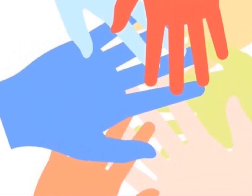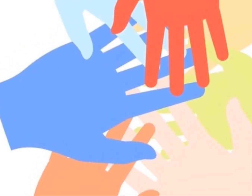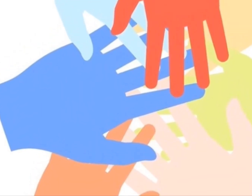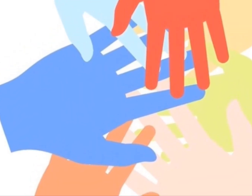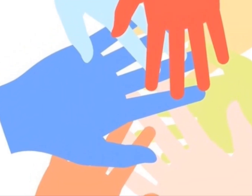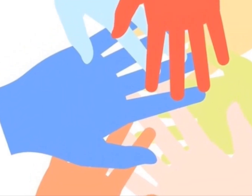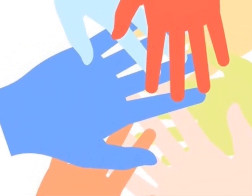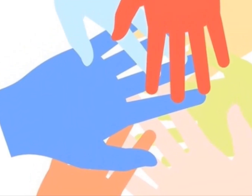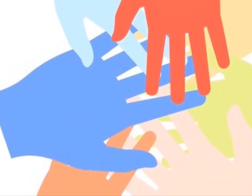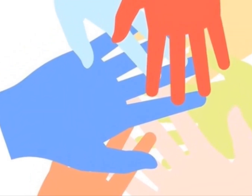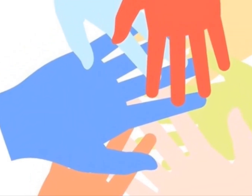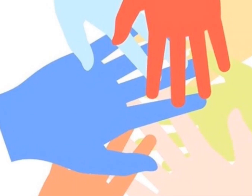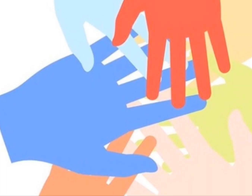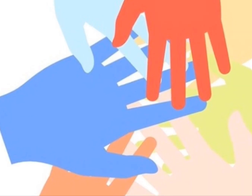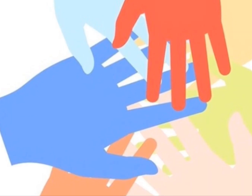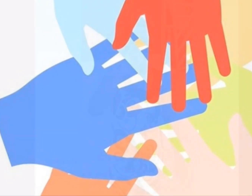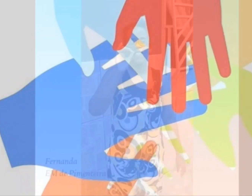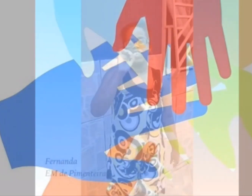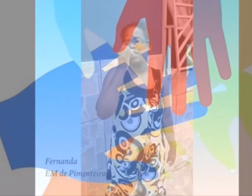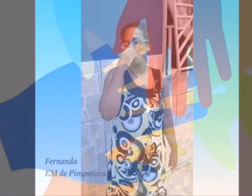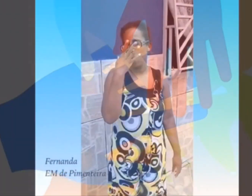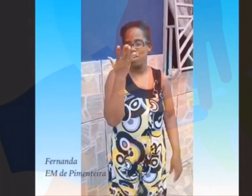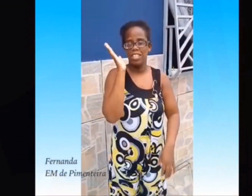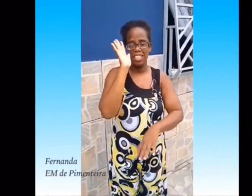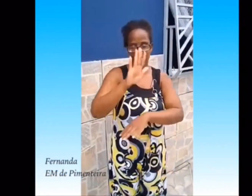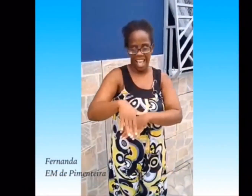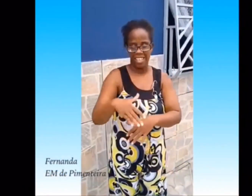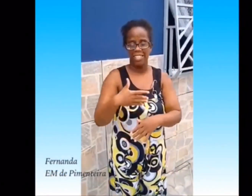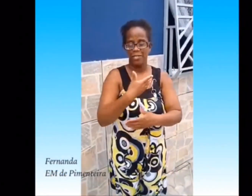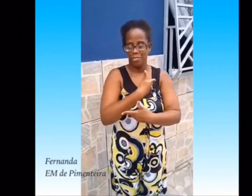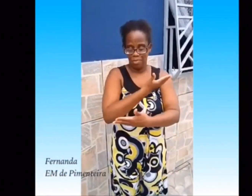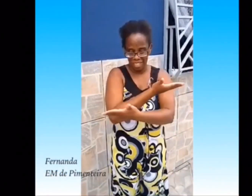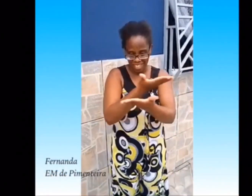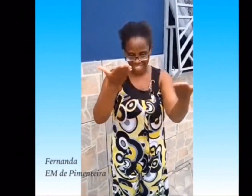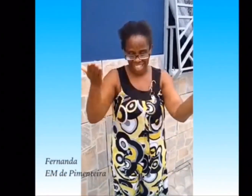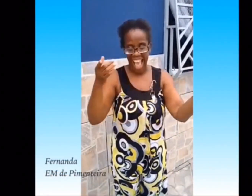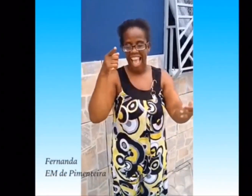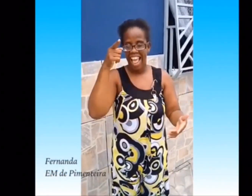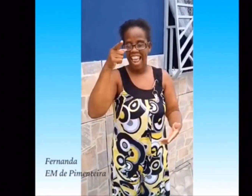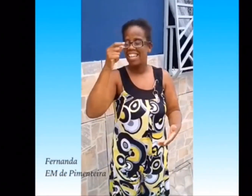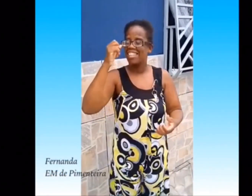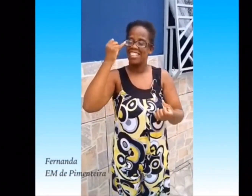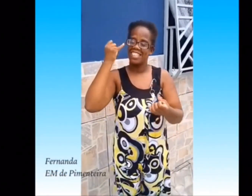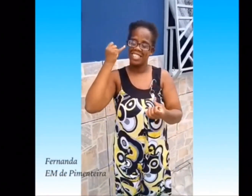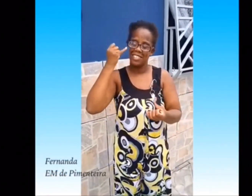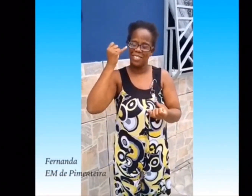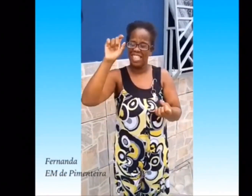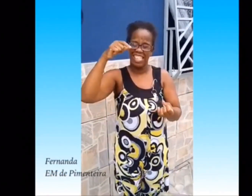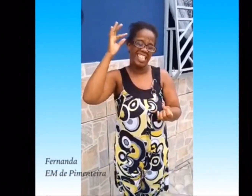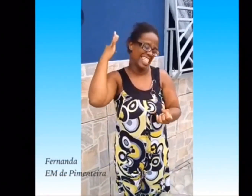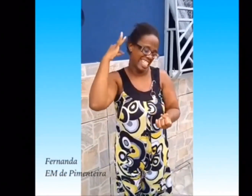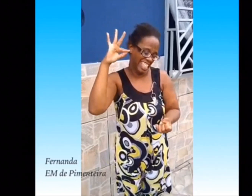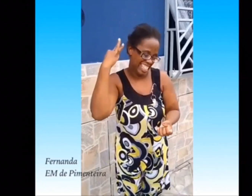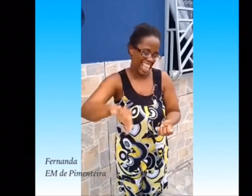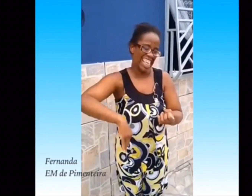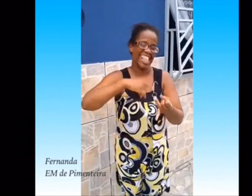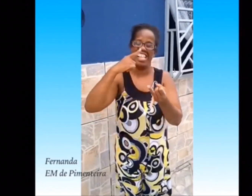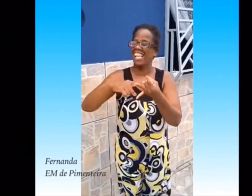Fique agora com o depoimento da Fernanda. Oi, boa tarde a todos vocês. Eu estou aqui com o Tássio e